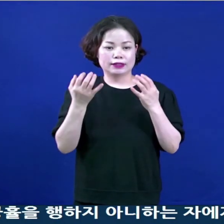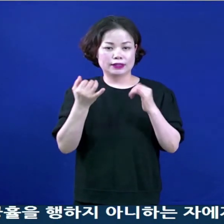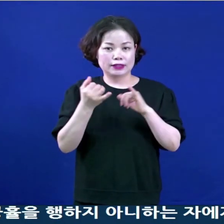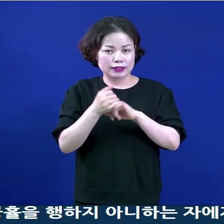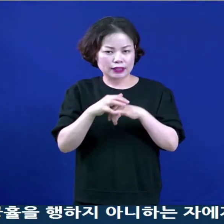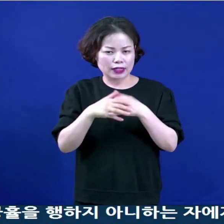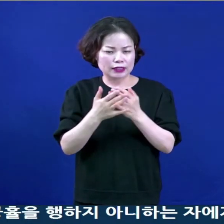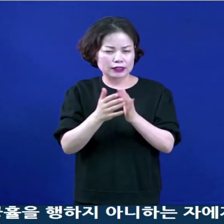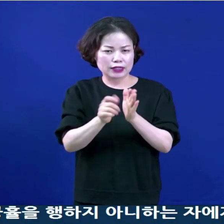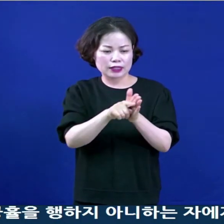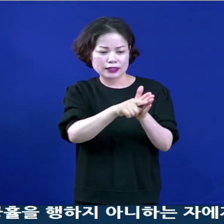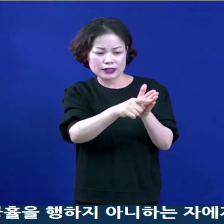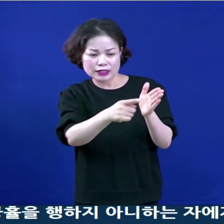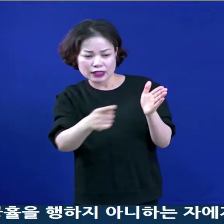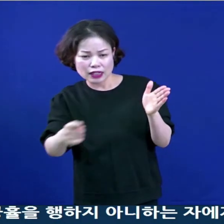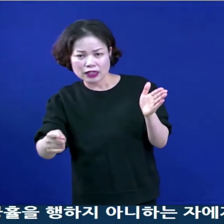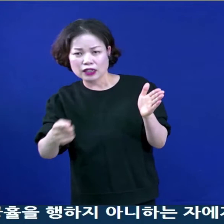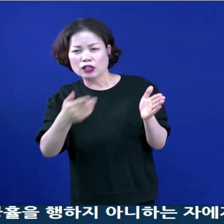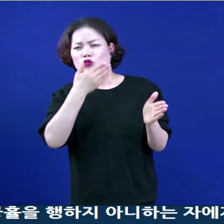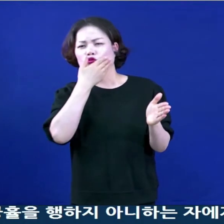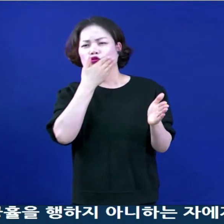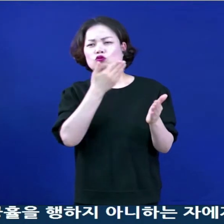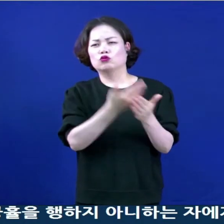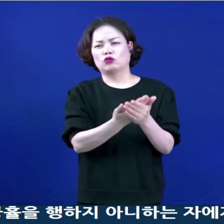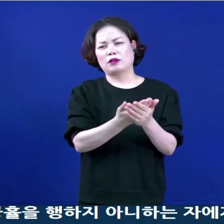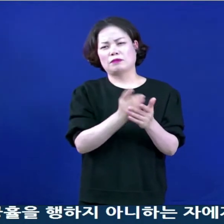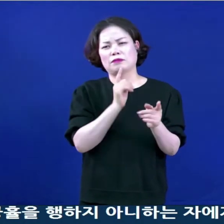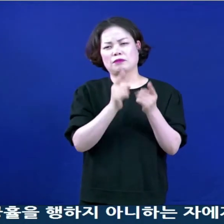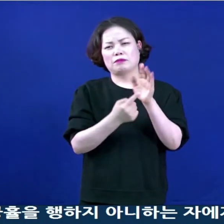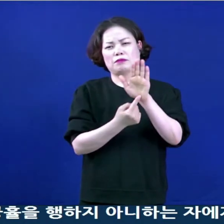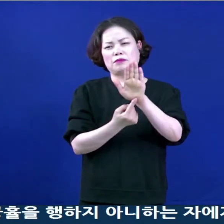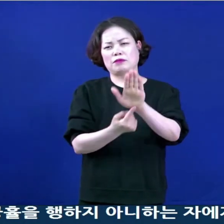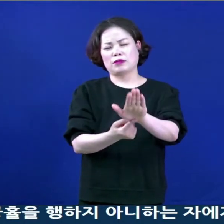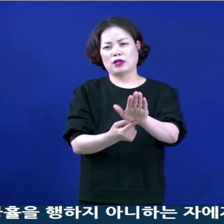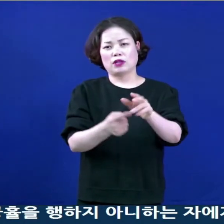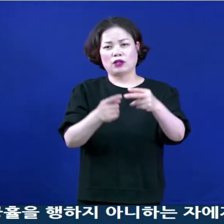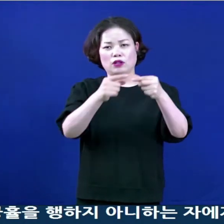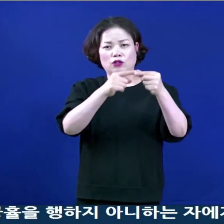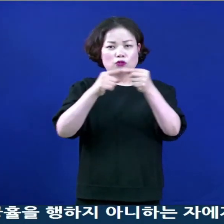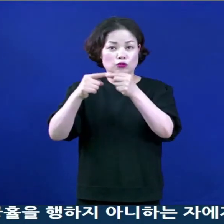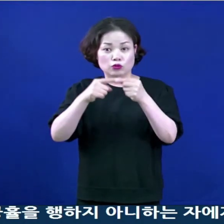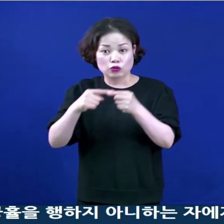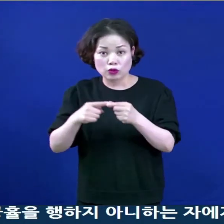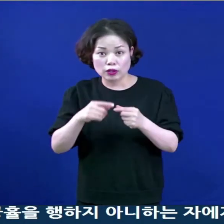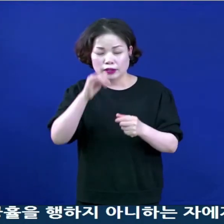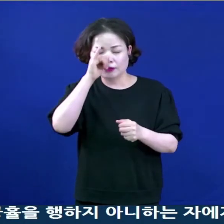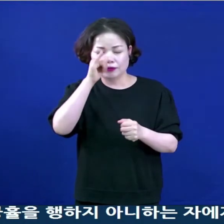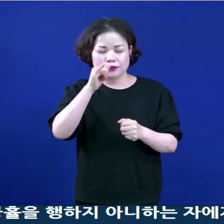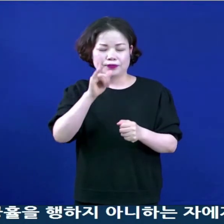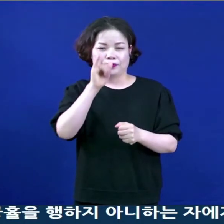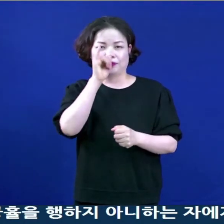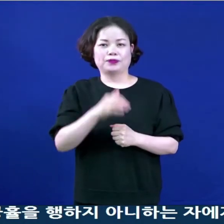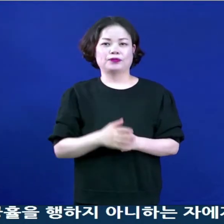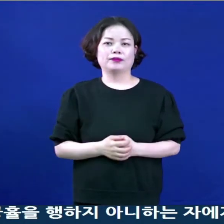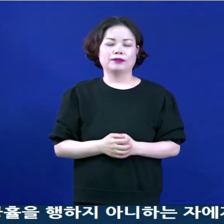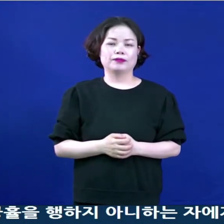타락한 세대에 관한 중요한 딱 맞는 표현이 나오는 구절이 있는데 소개해드리고 계속